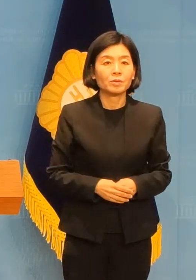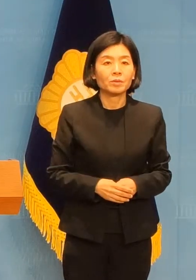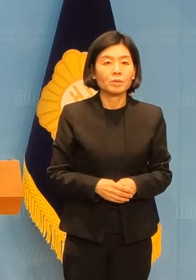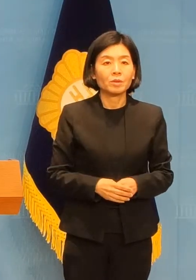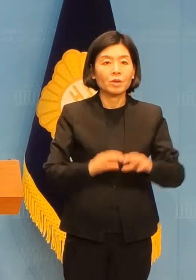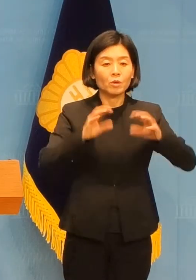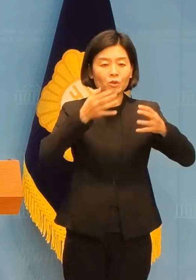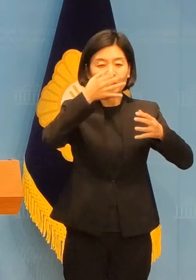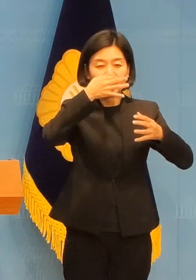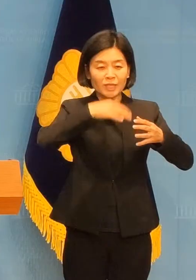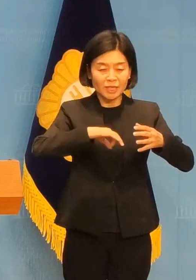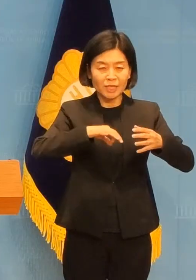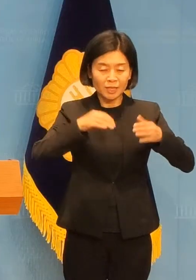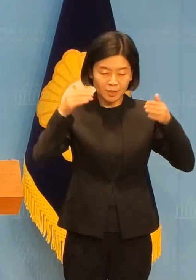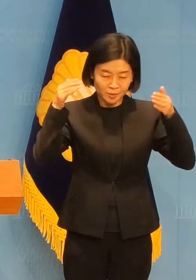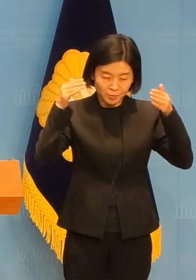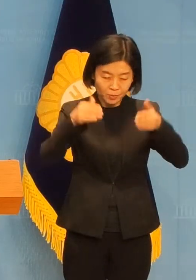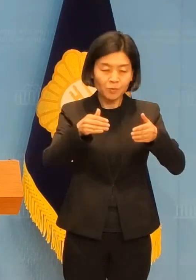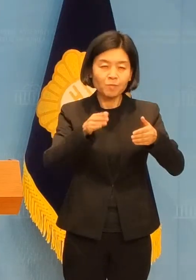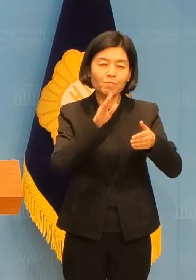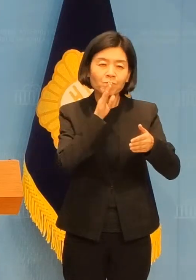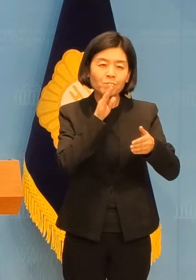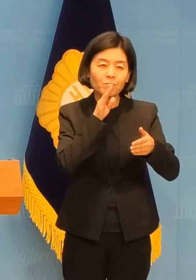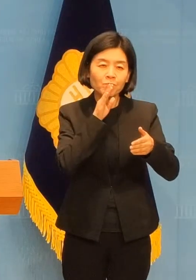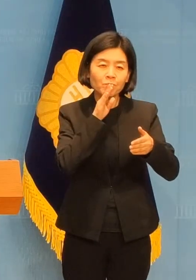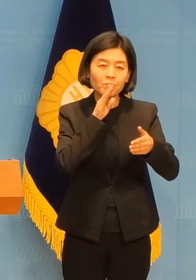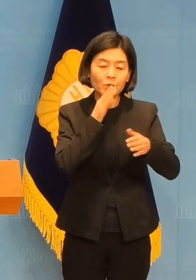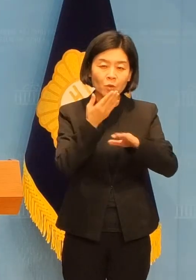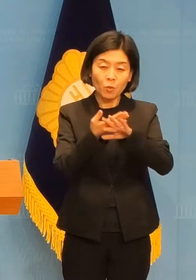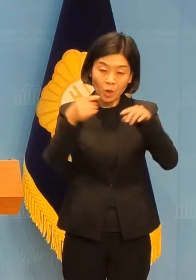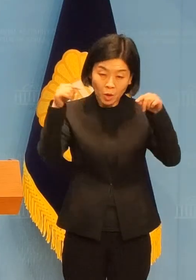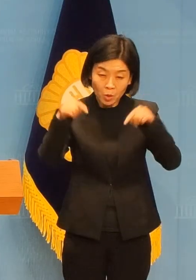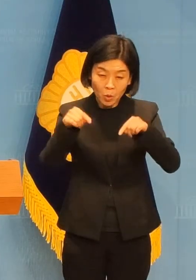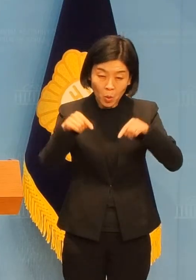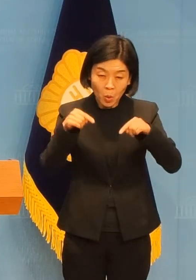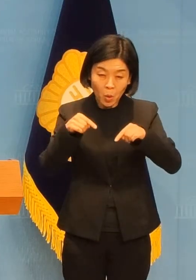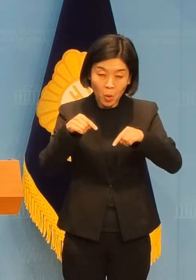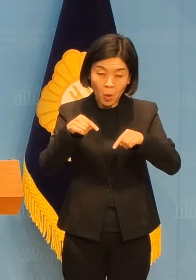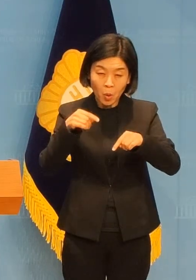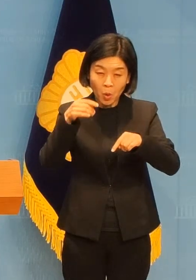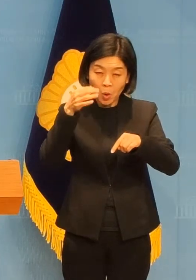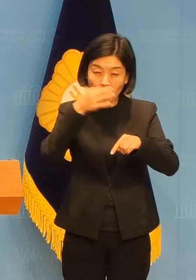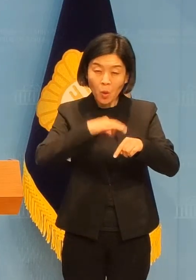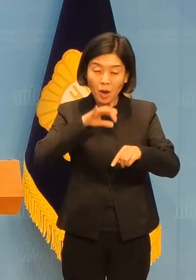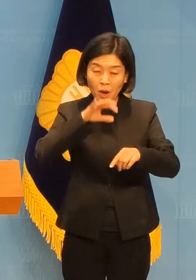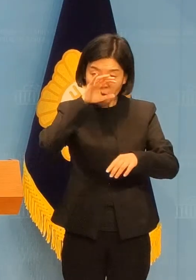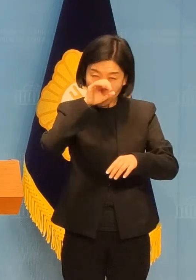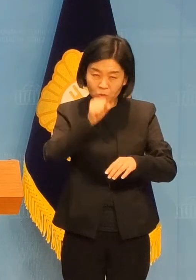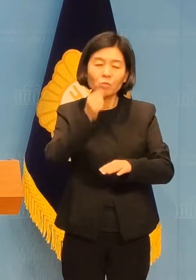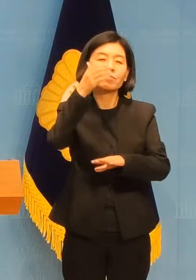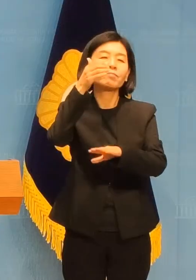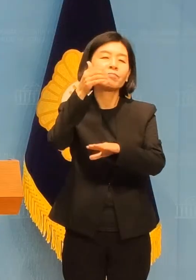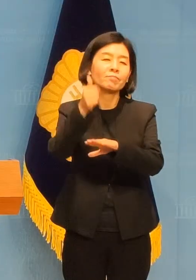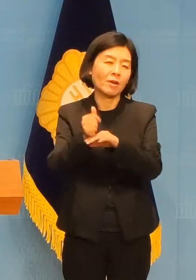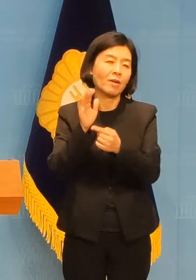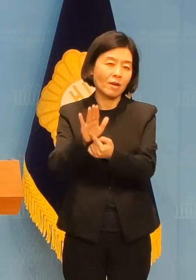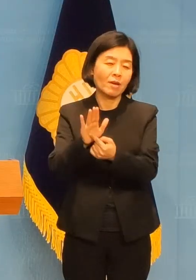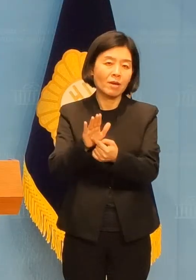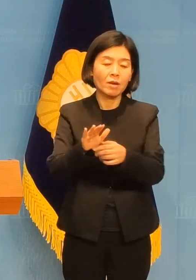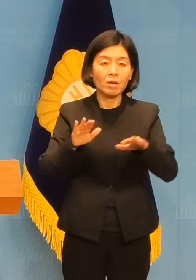국익 중심의 실용 외교의 결실입니다. 오늘 이재명